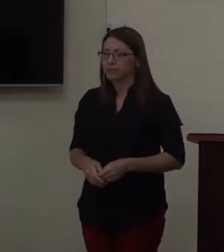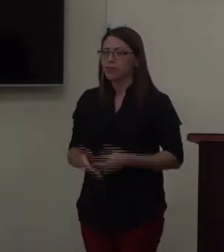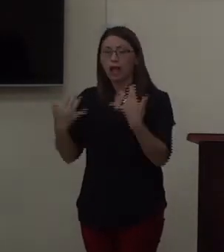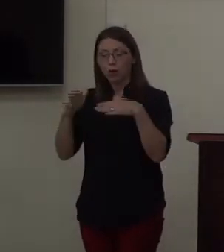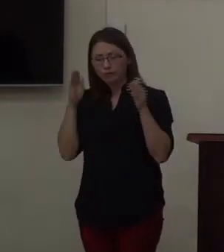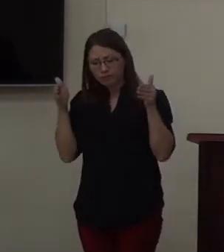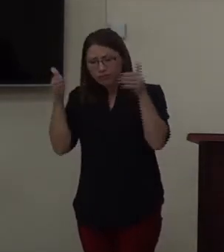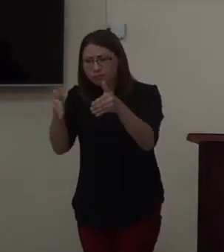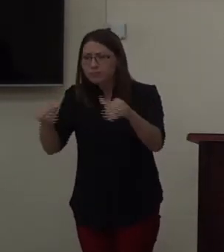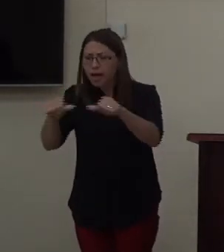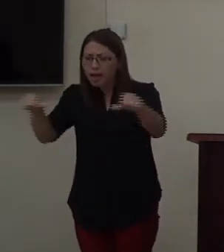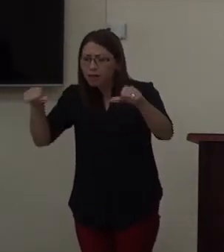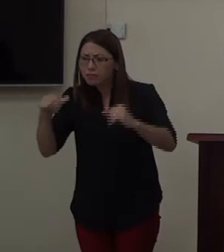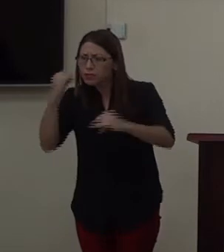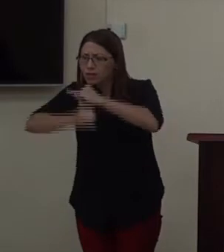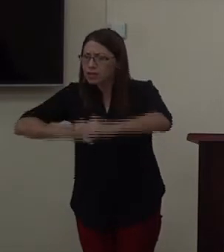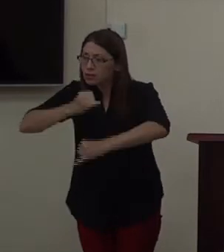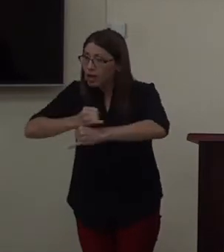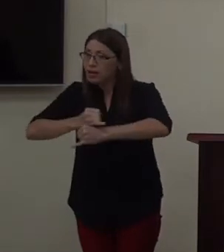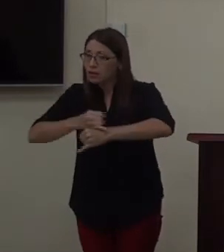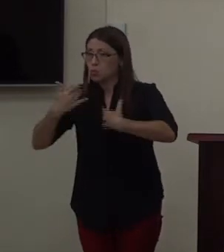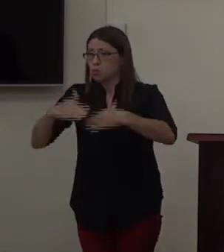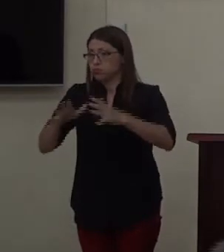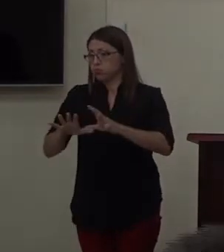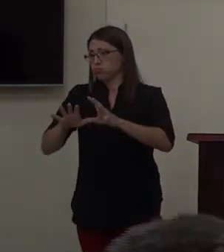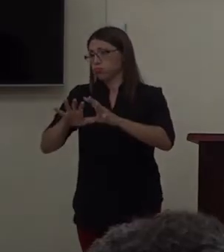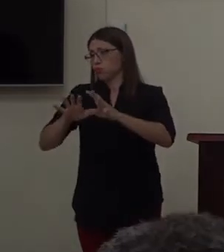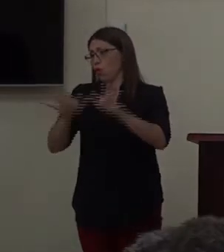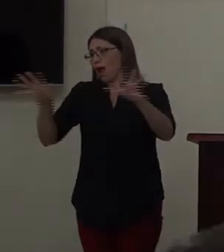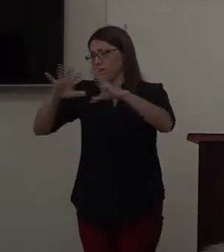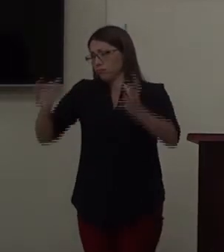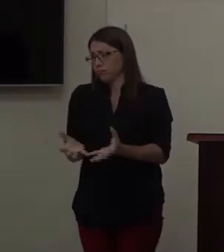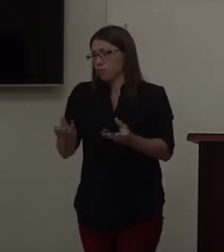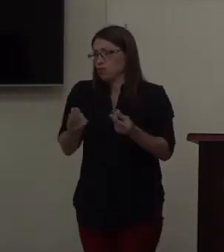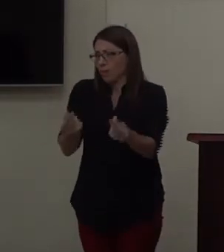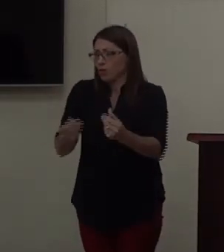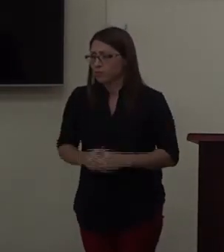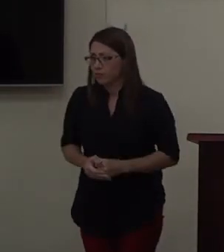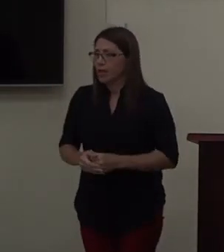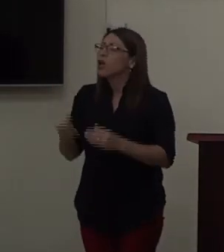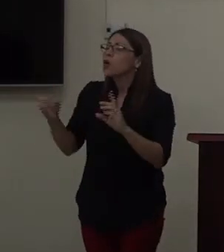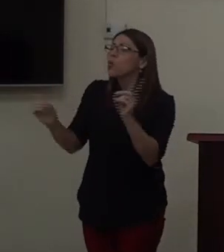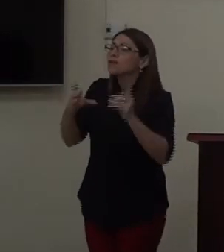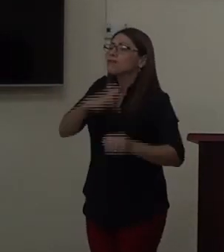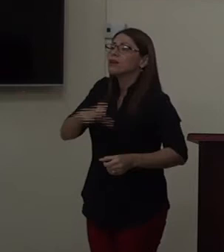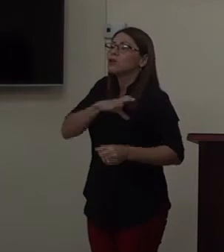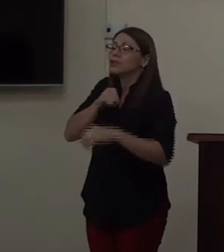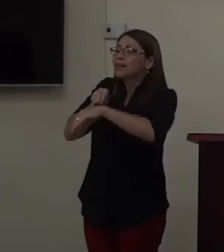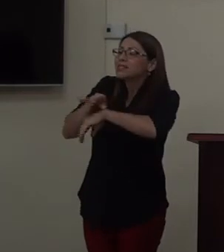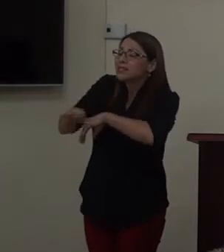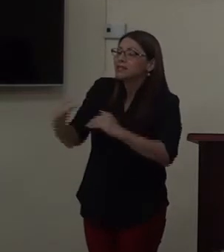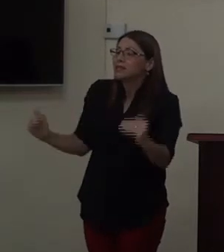Yéndonos al ámbito este internacional, el ámbito global muy rápido, pues, ¿qué factores van a incidir en el estatus de